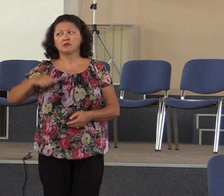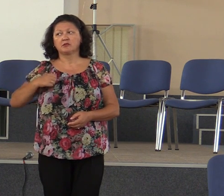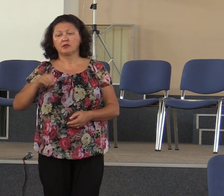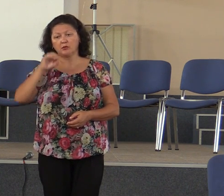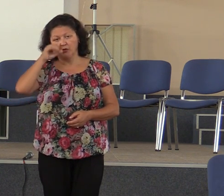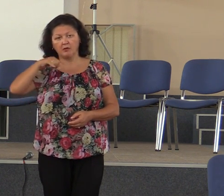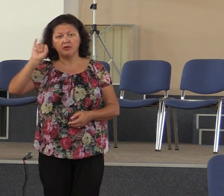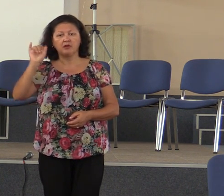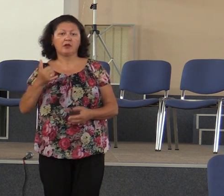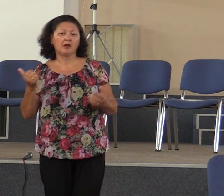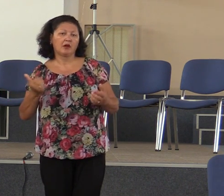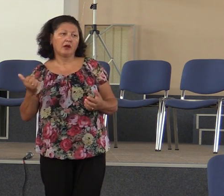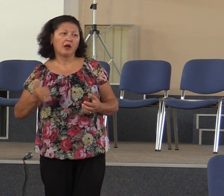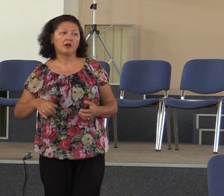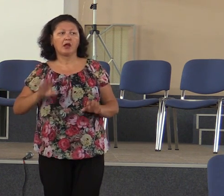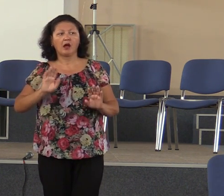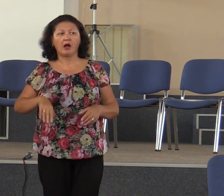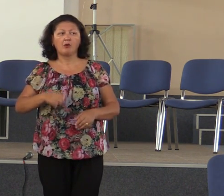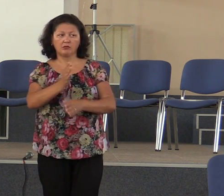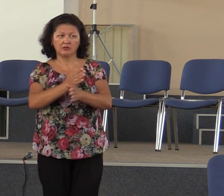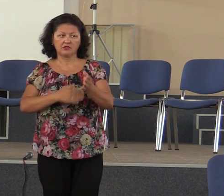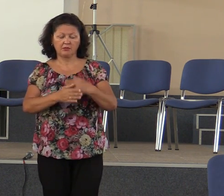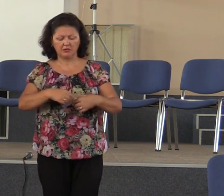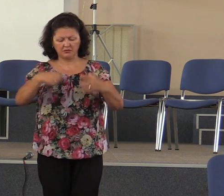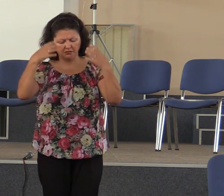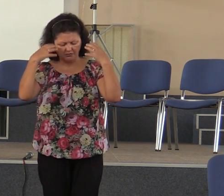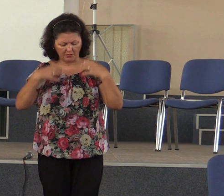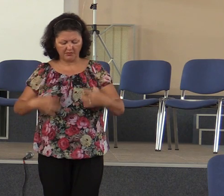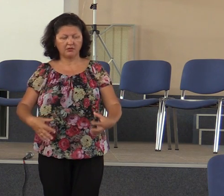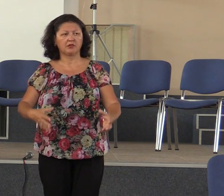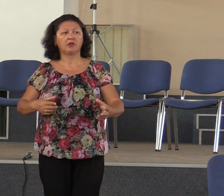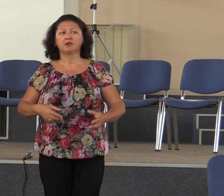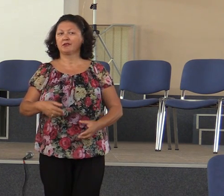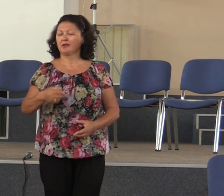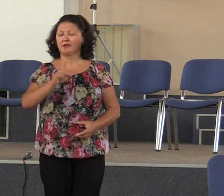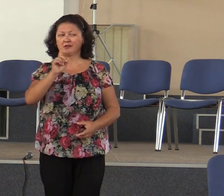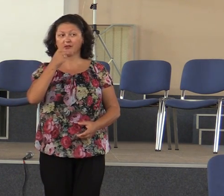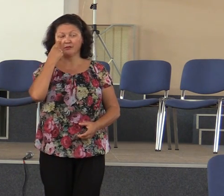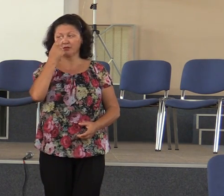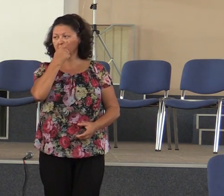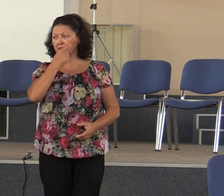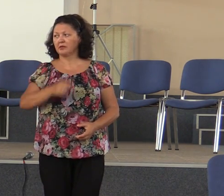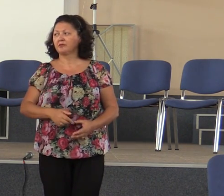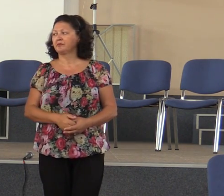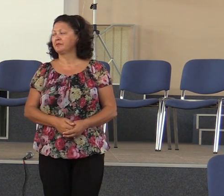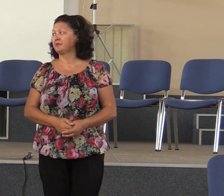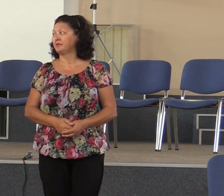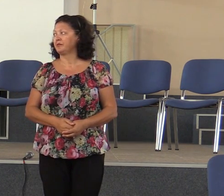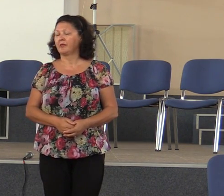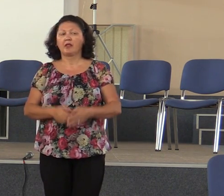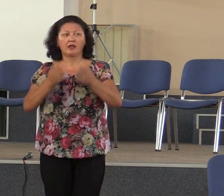au dizabilități, deși sunt întregi, care nu se văd. Am citit în Biblie